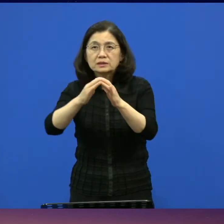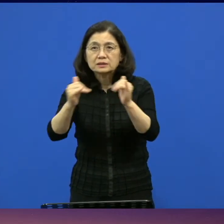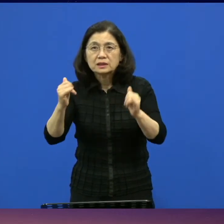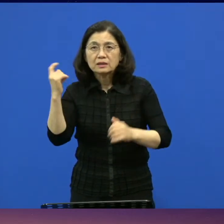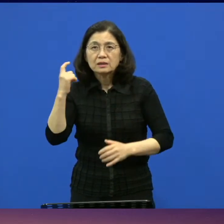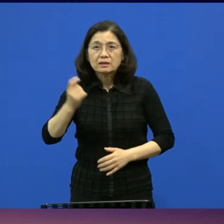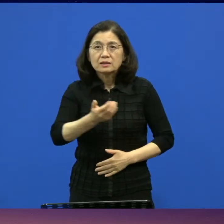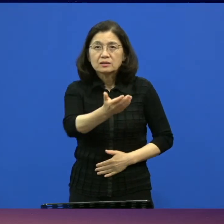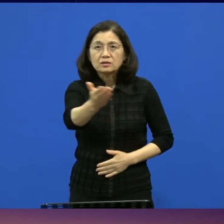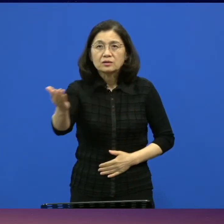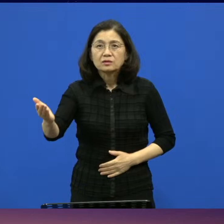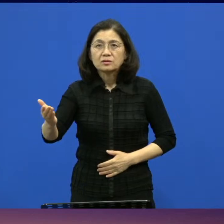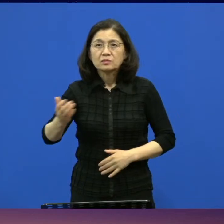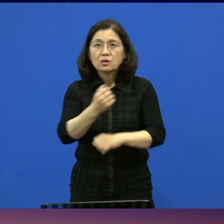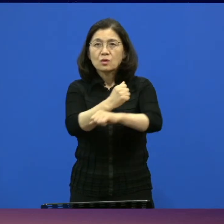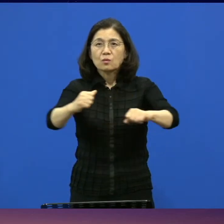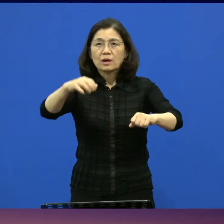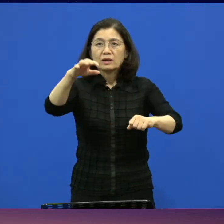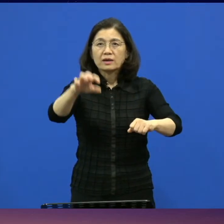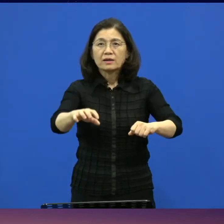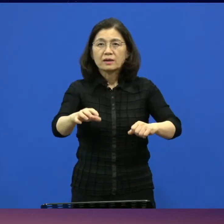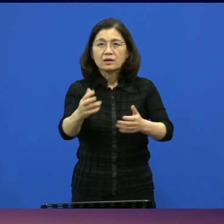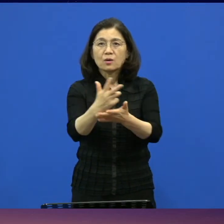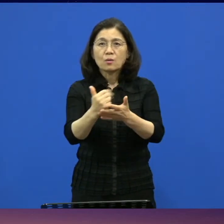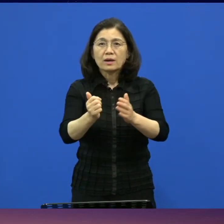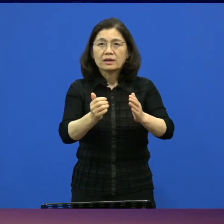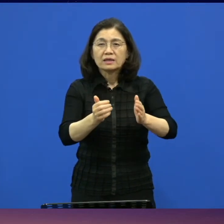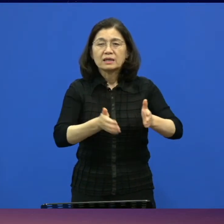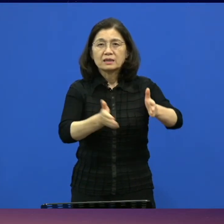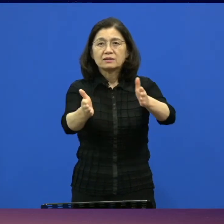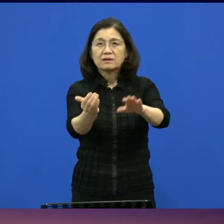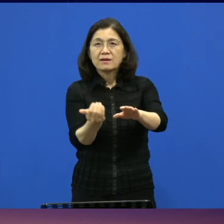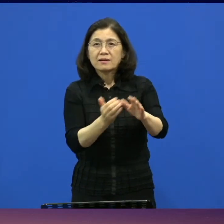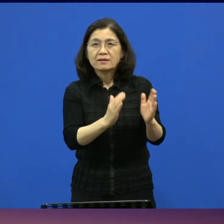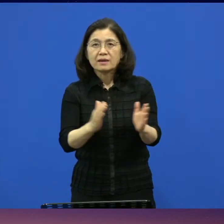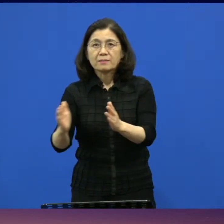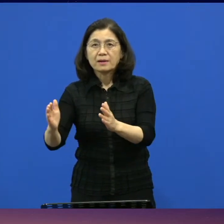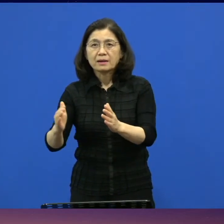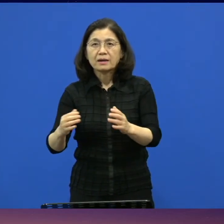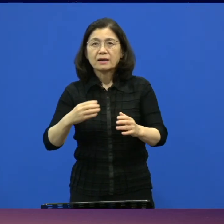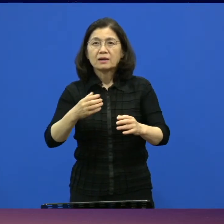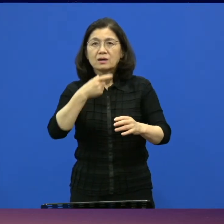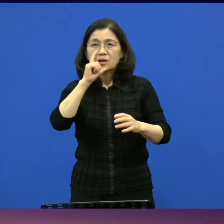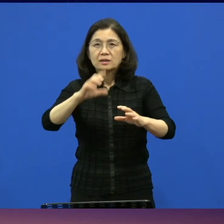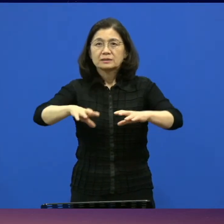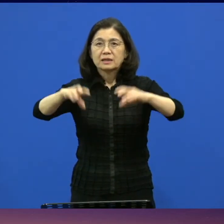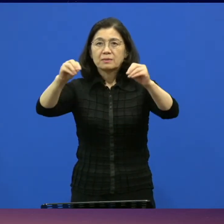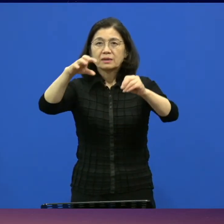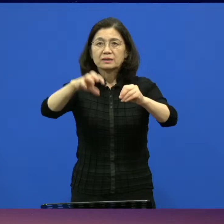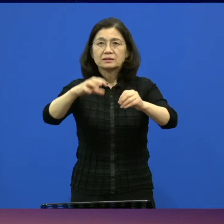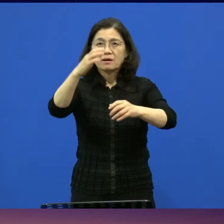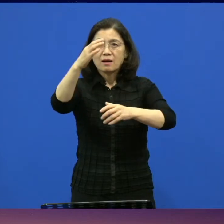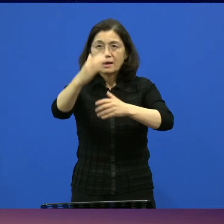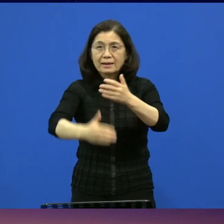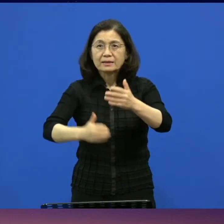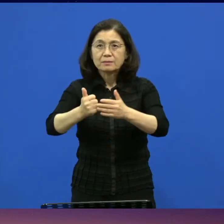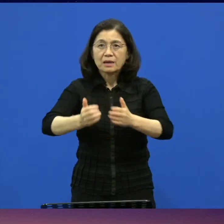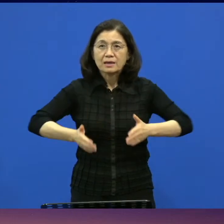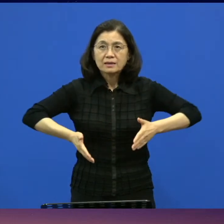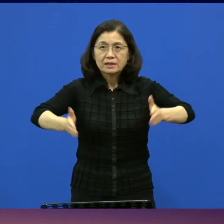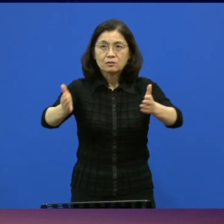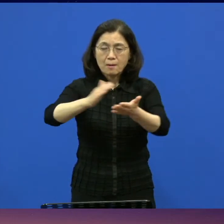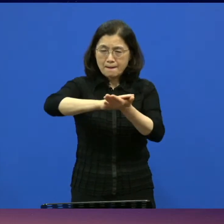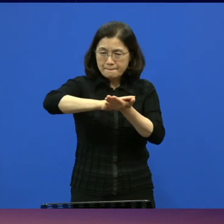너희는 광야에서 여호와의 길을 예비하라 사막에서 우리 하나님의 대로를 평탄하게 하라.